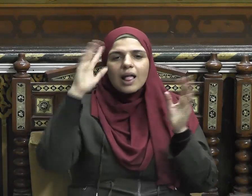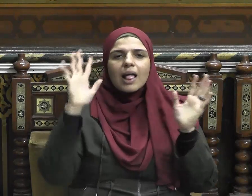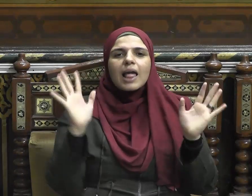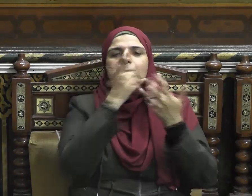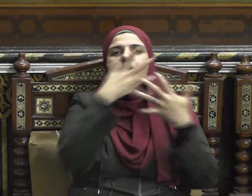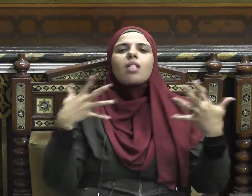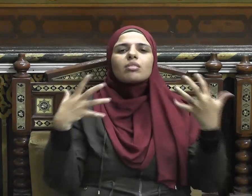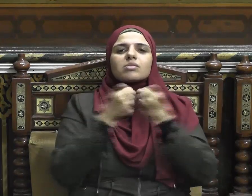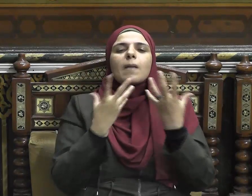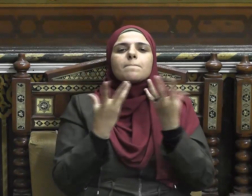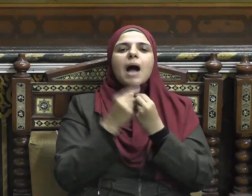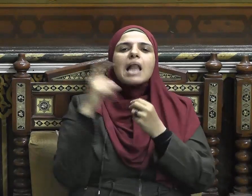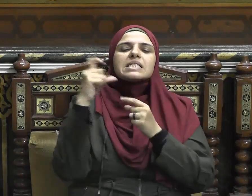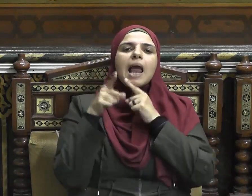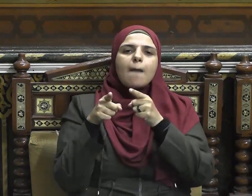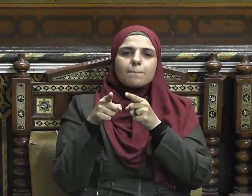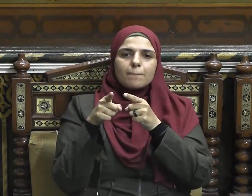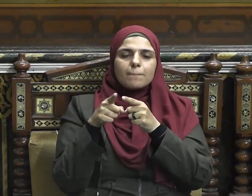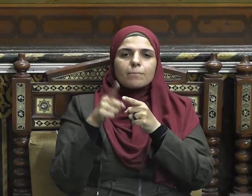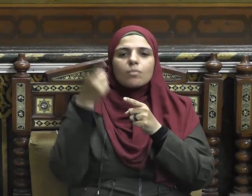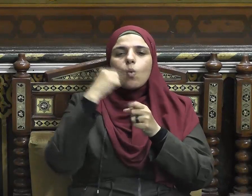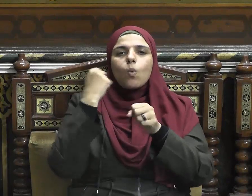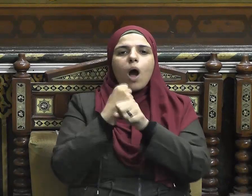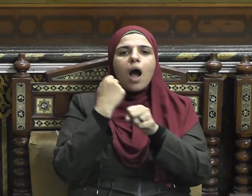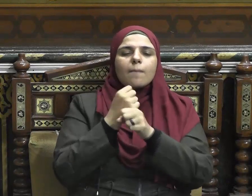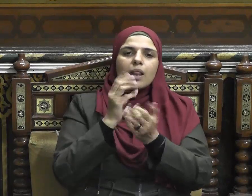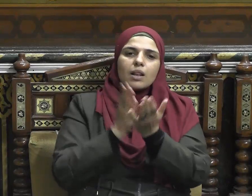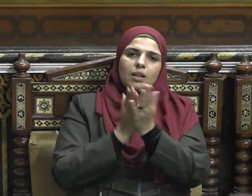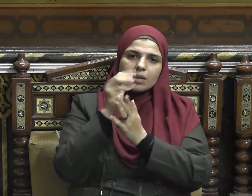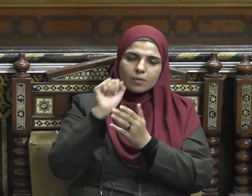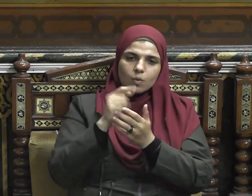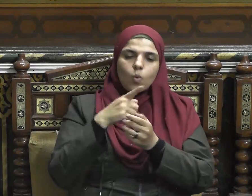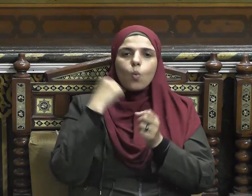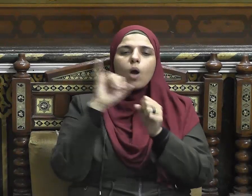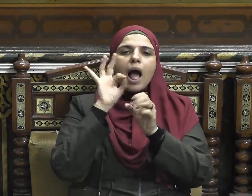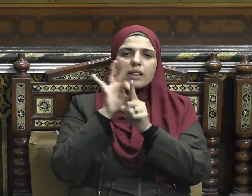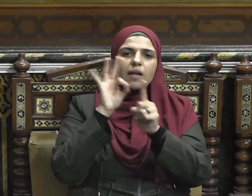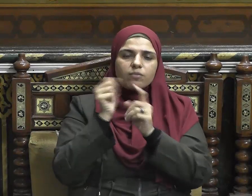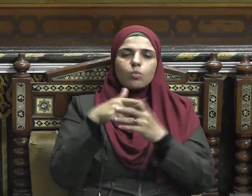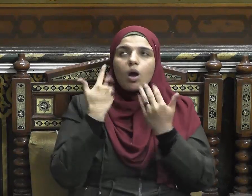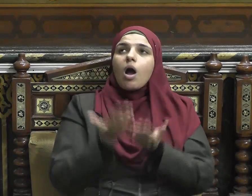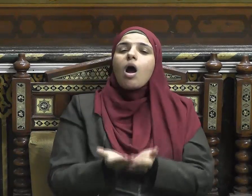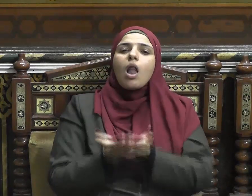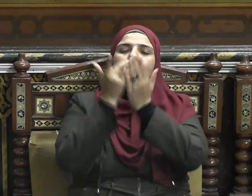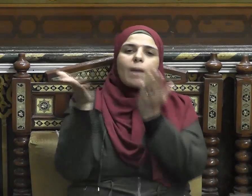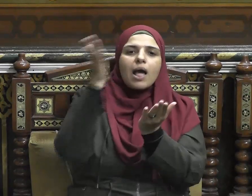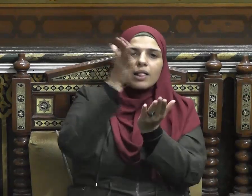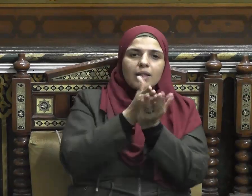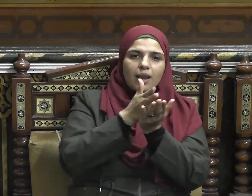كله وكل ما يحقق هذه المعاني الراقية السامية هو